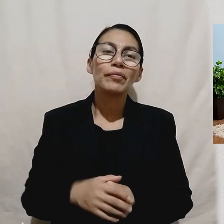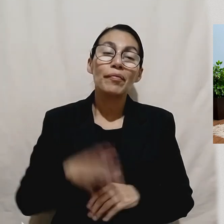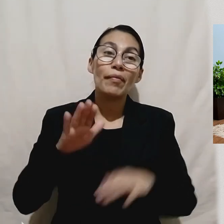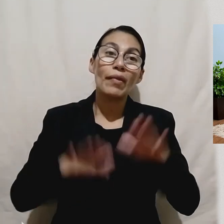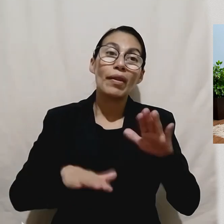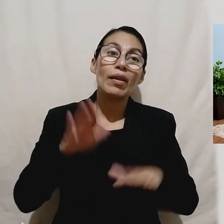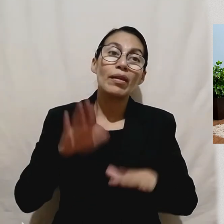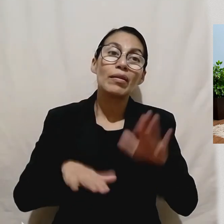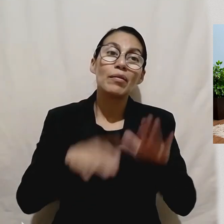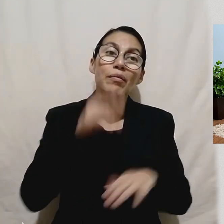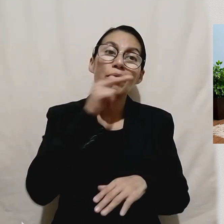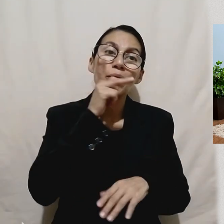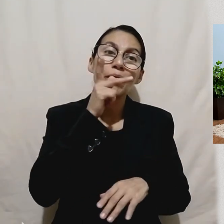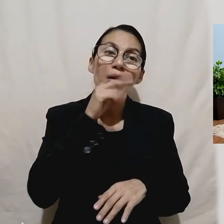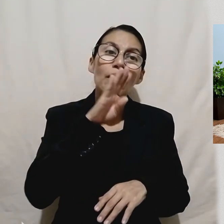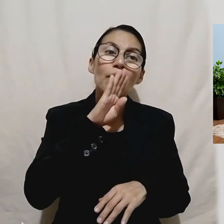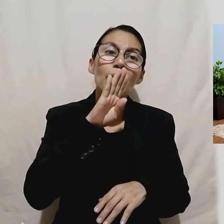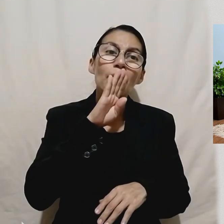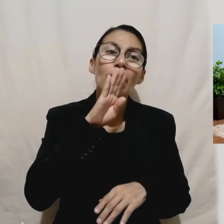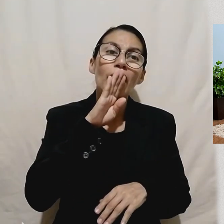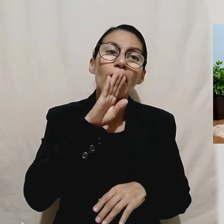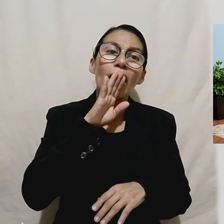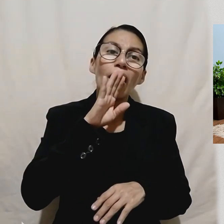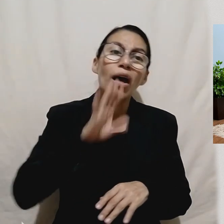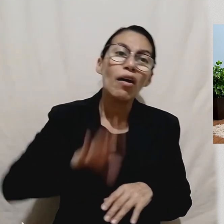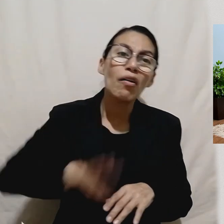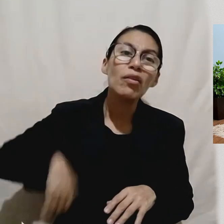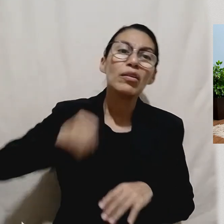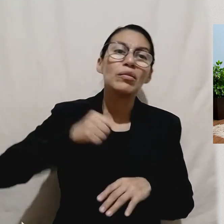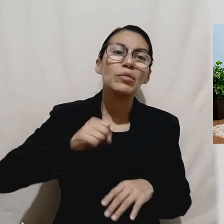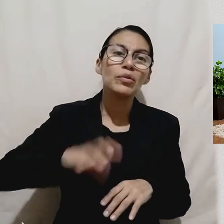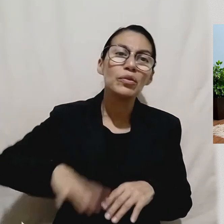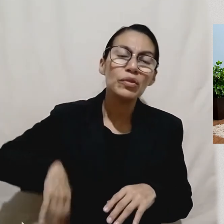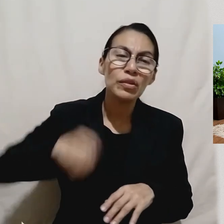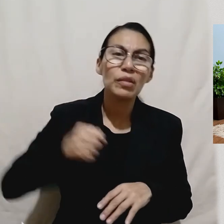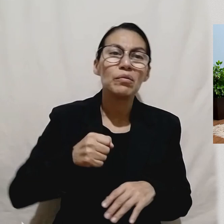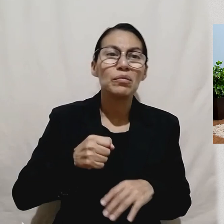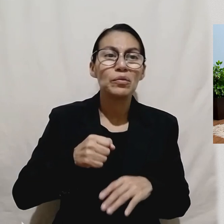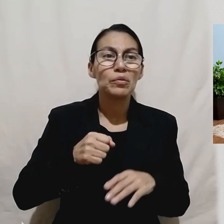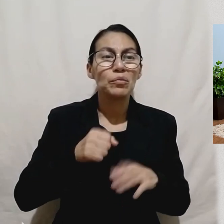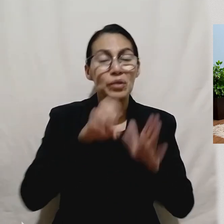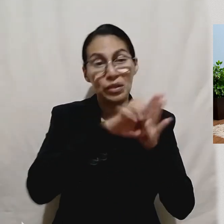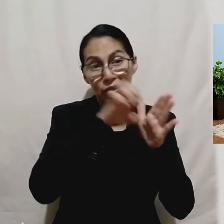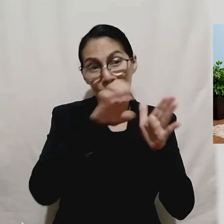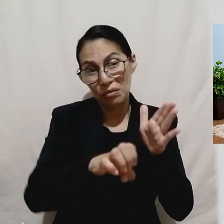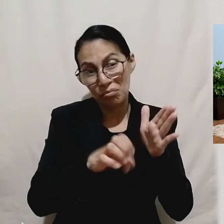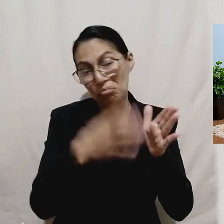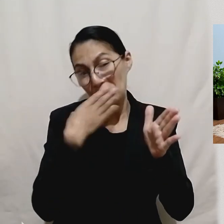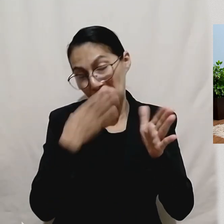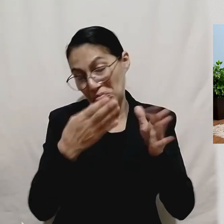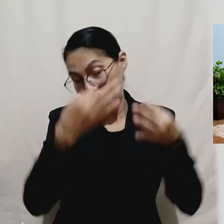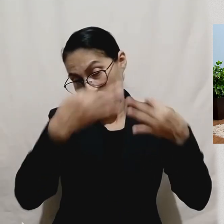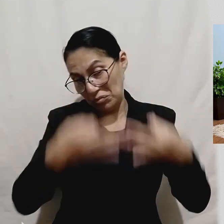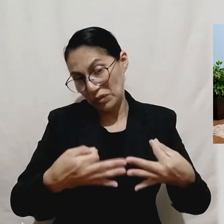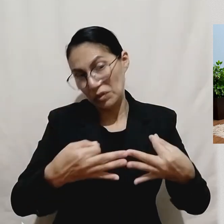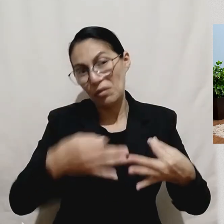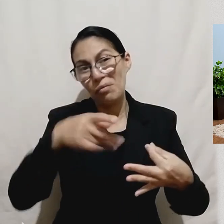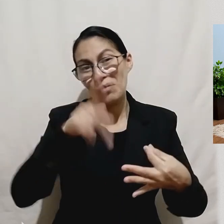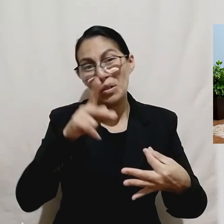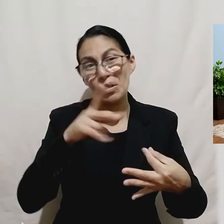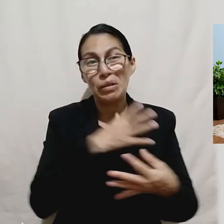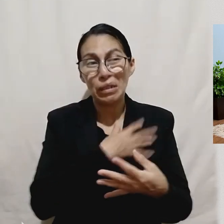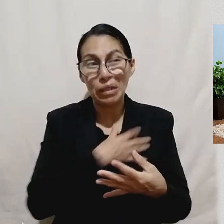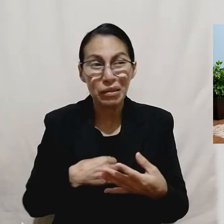verdad A veces los padres nos esforzamos por por poner buenos modelos Pero los hijos toman sus propias